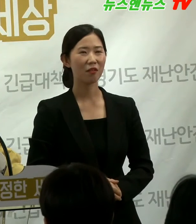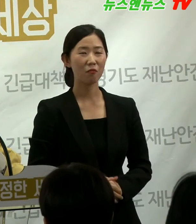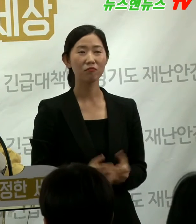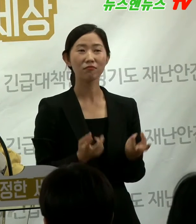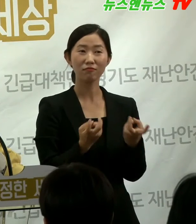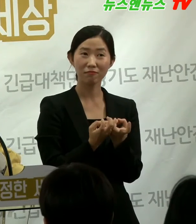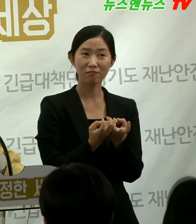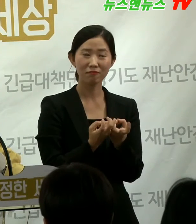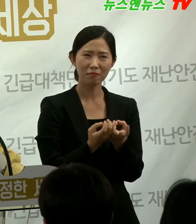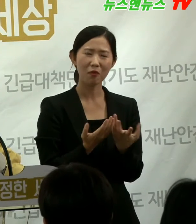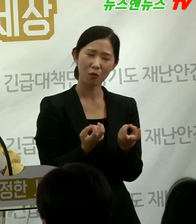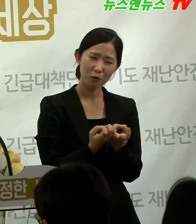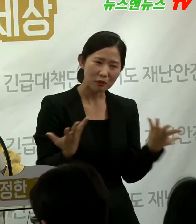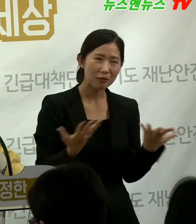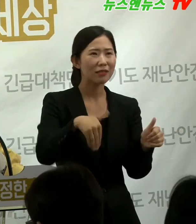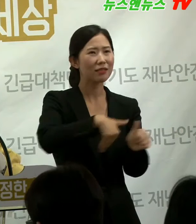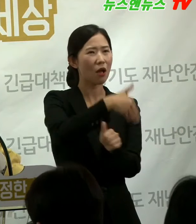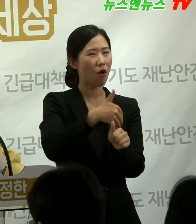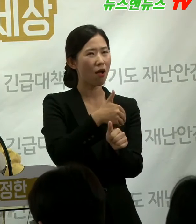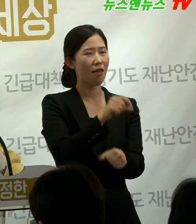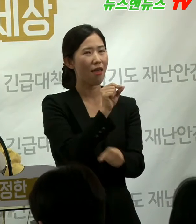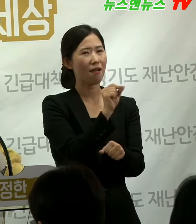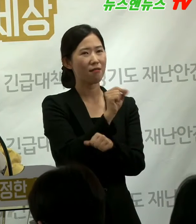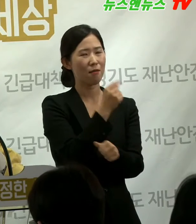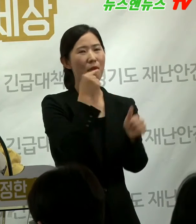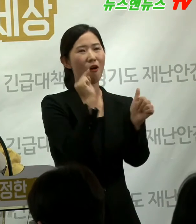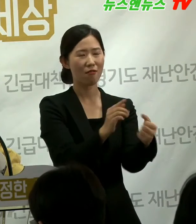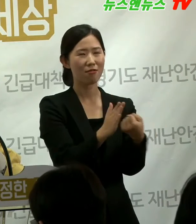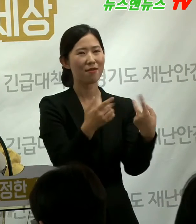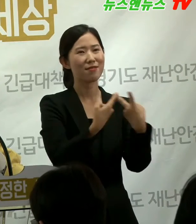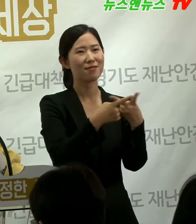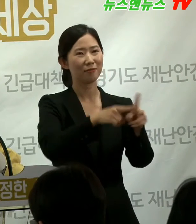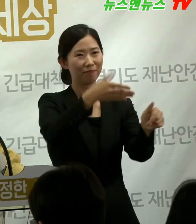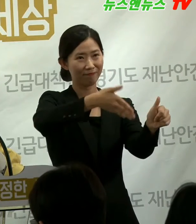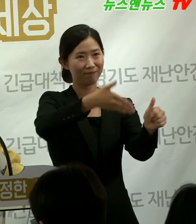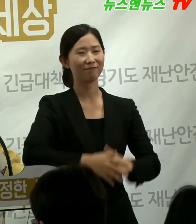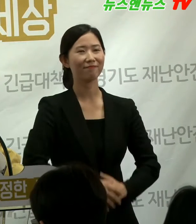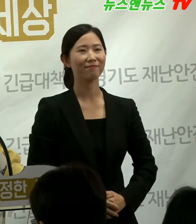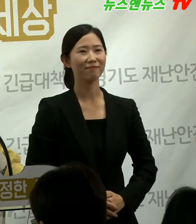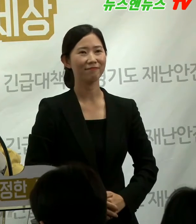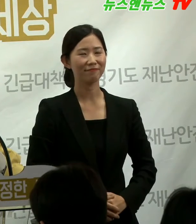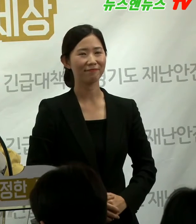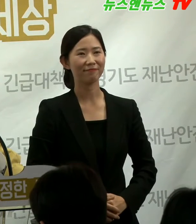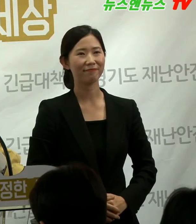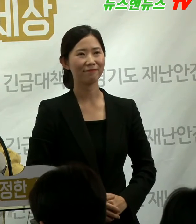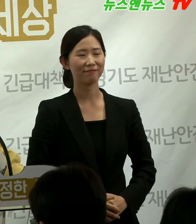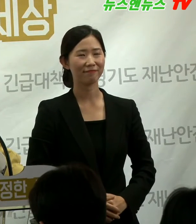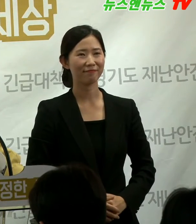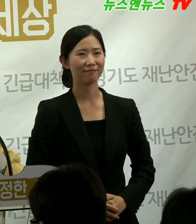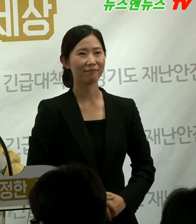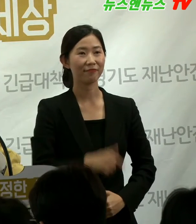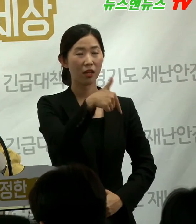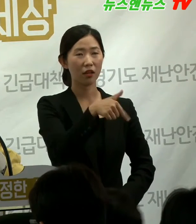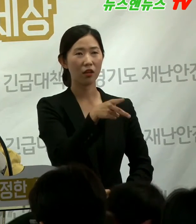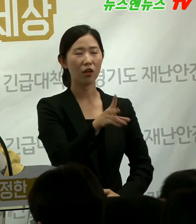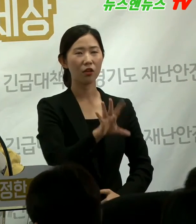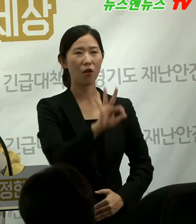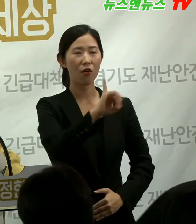불가피한 조치라는 점을 좀 이해해 주시기 바랍니다. 네, 한두 분만 더 받도록 하겠습니다. 예, 경인종합일보. 네.